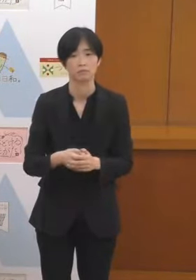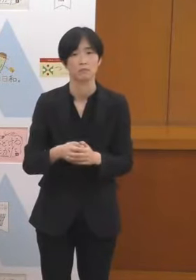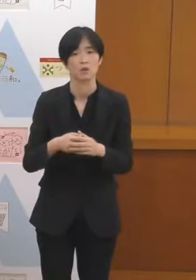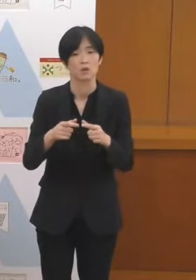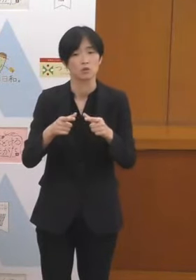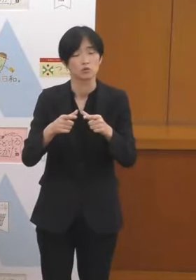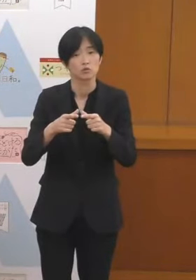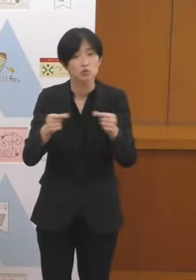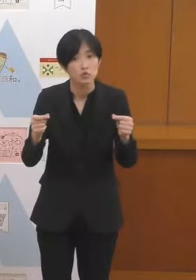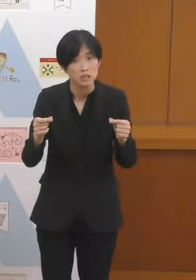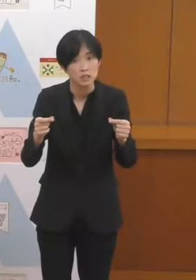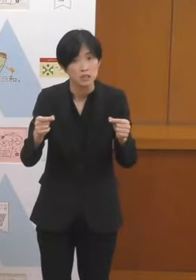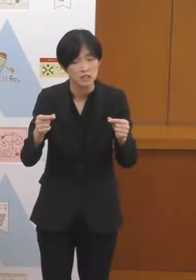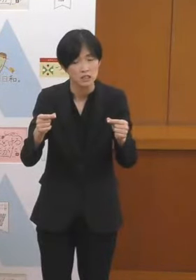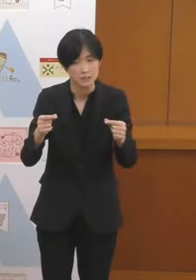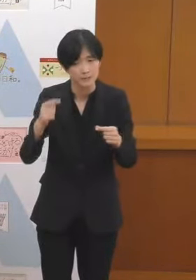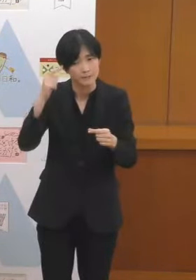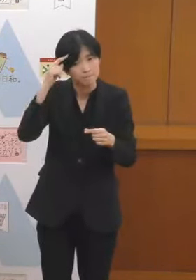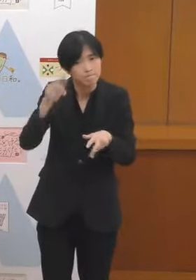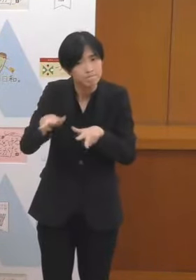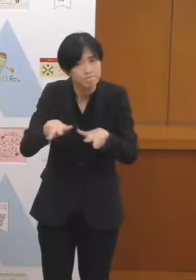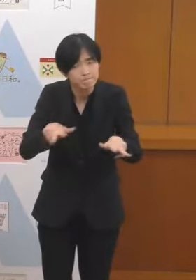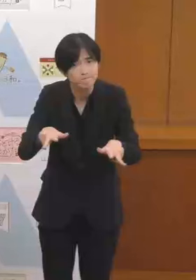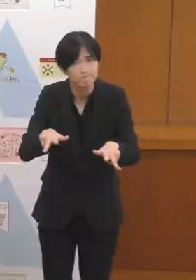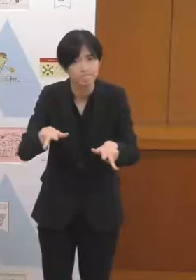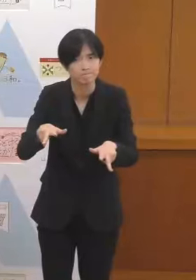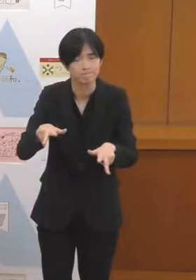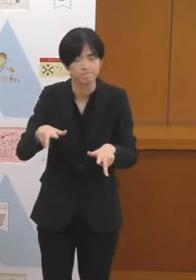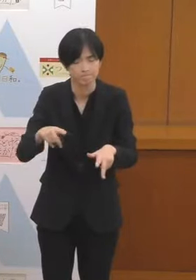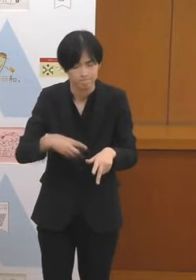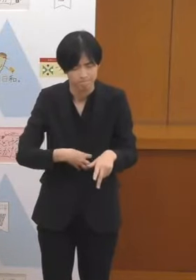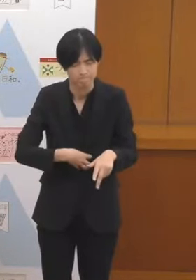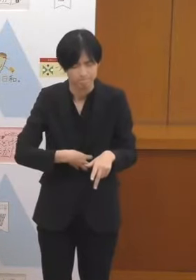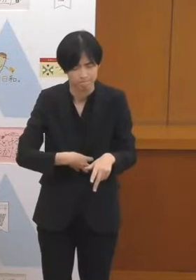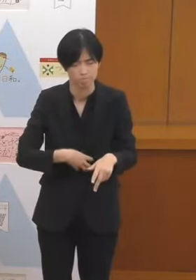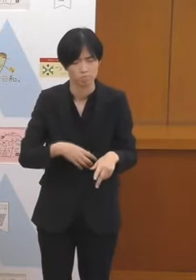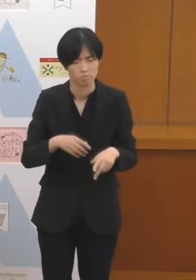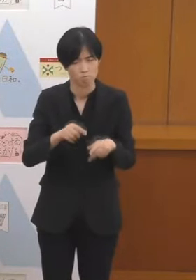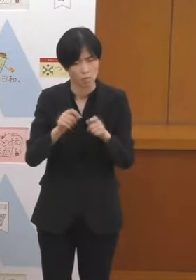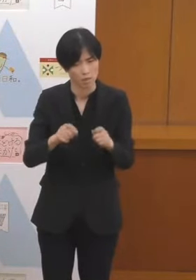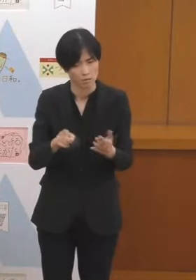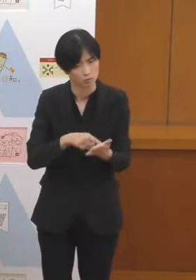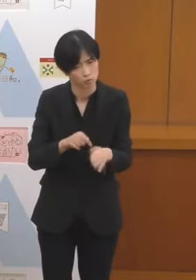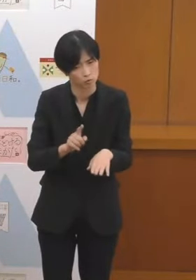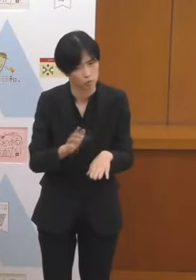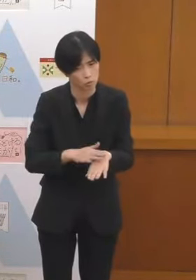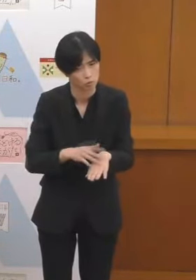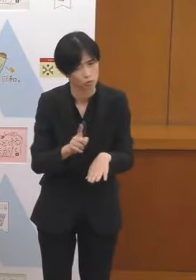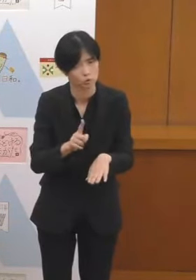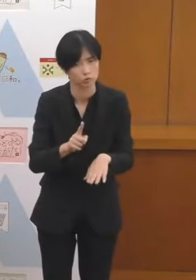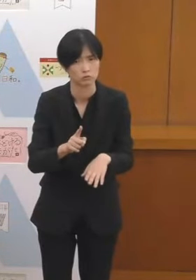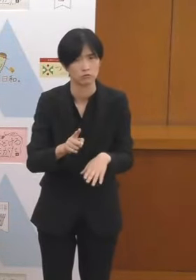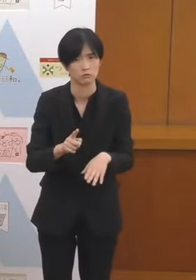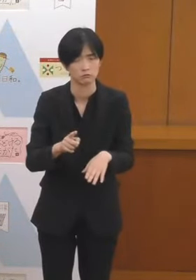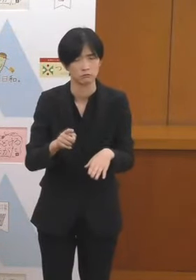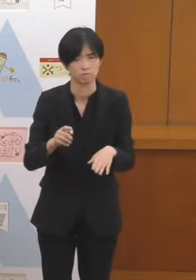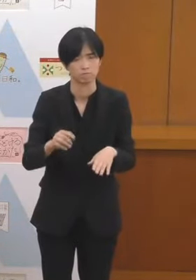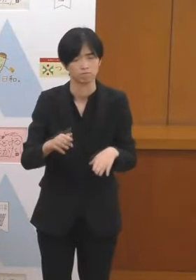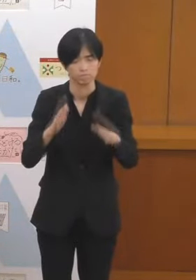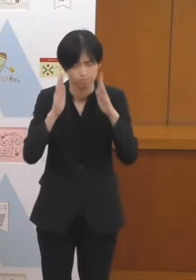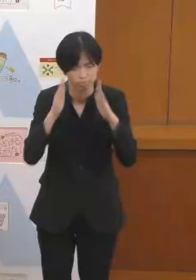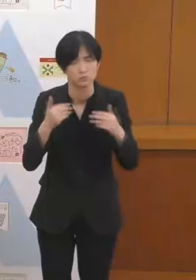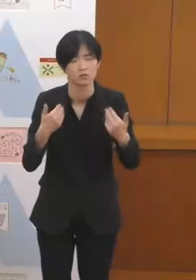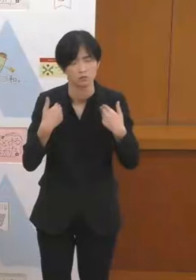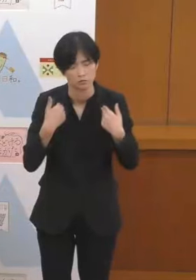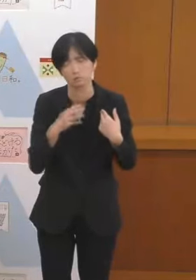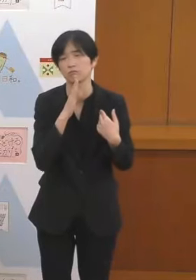てえしっかり人口減少問題どうしていくんだという戦略を持ってですね取り組んでいく必要があるという風に